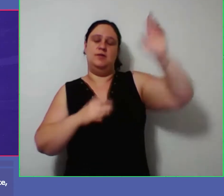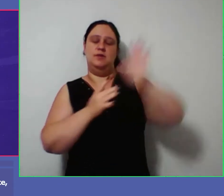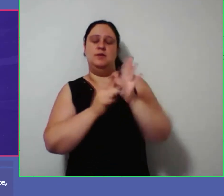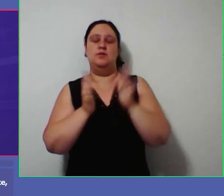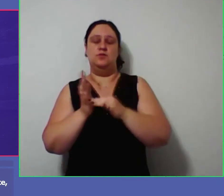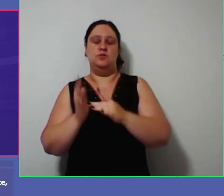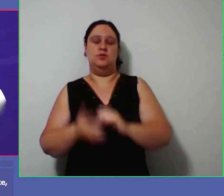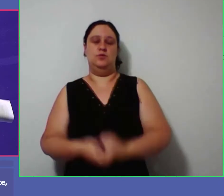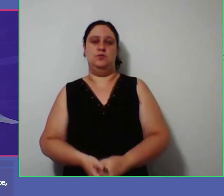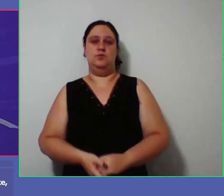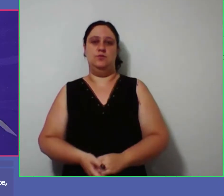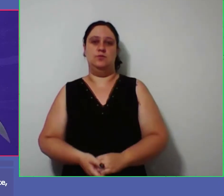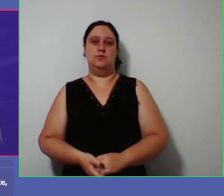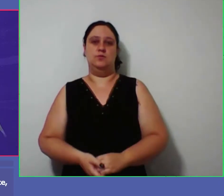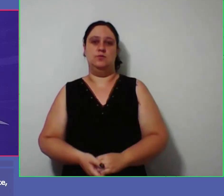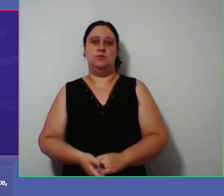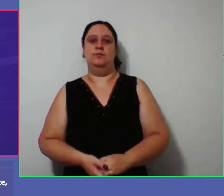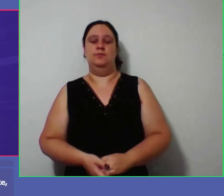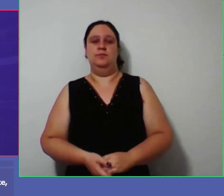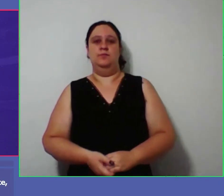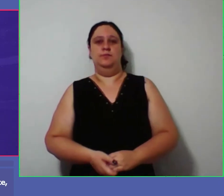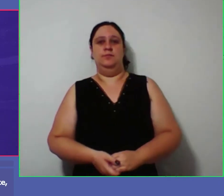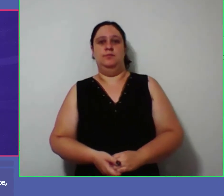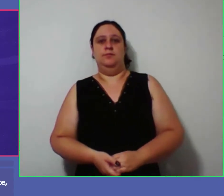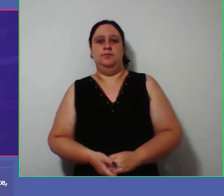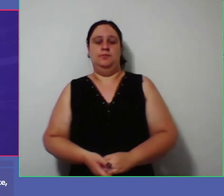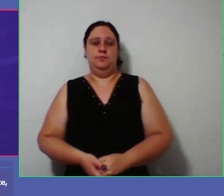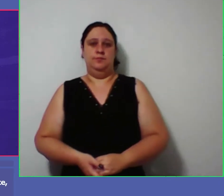lá. Vamos para